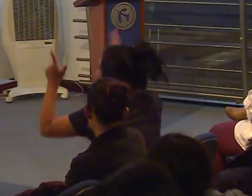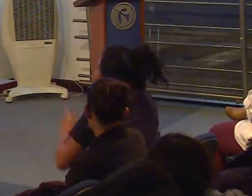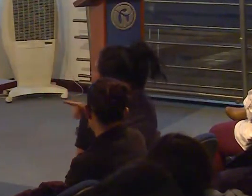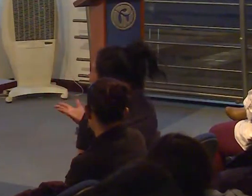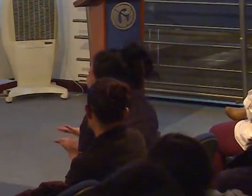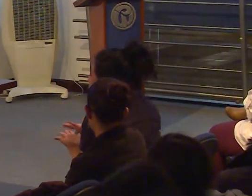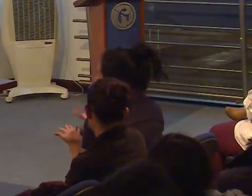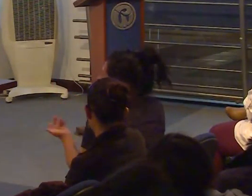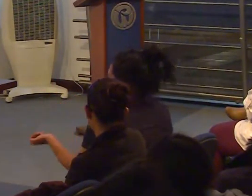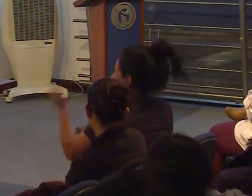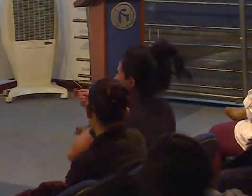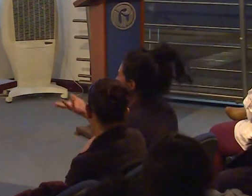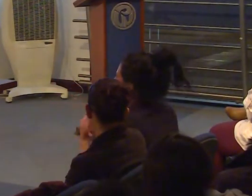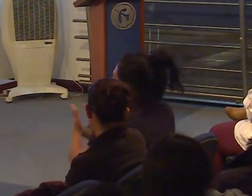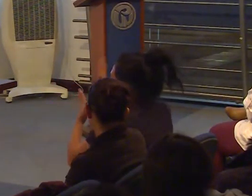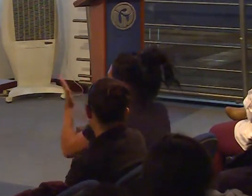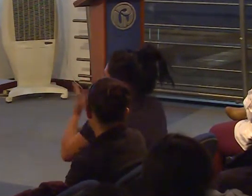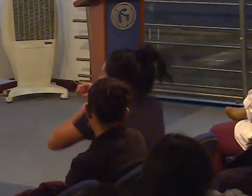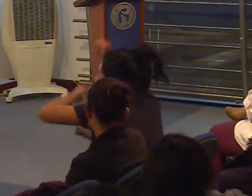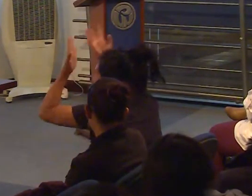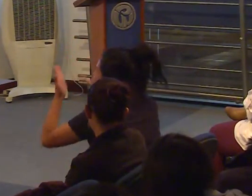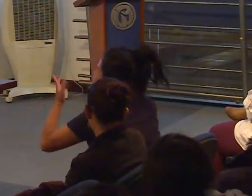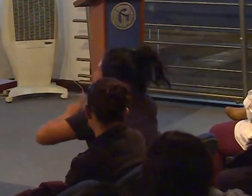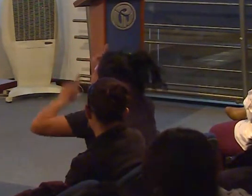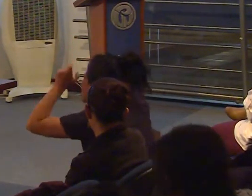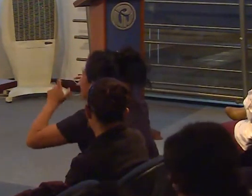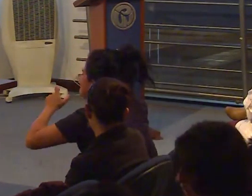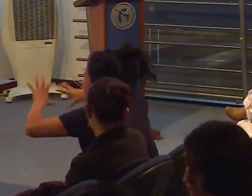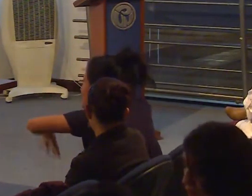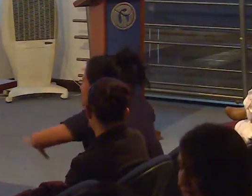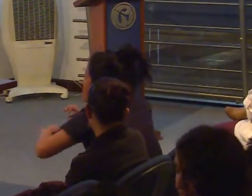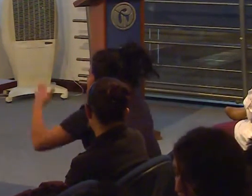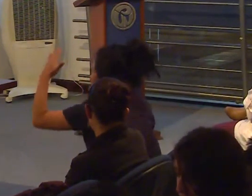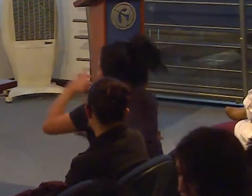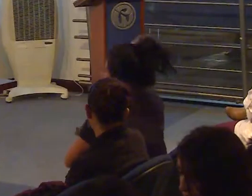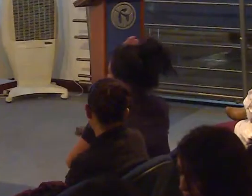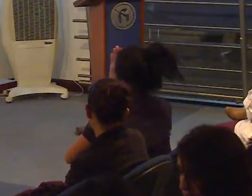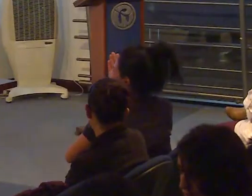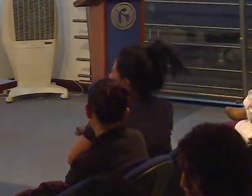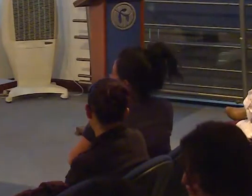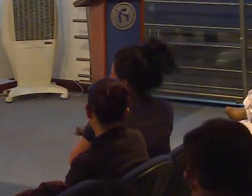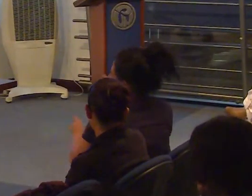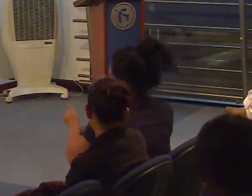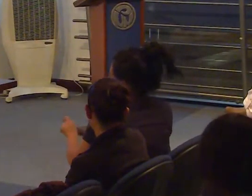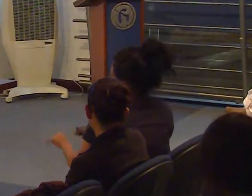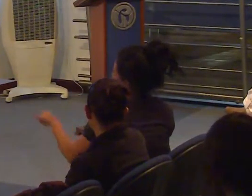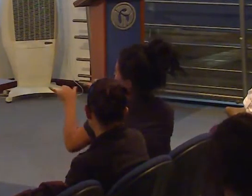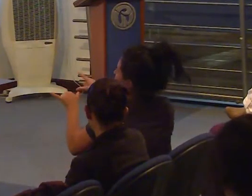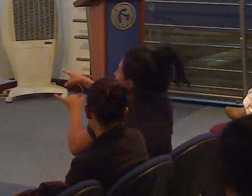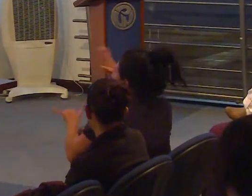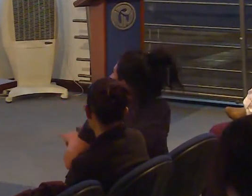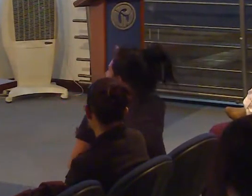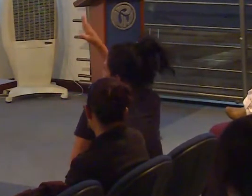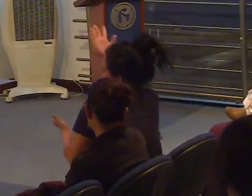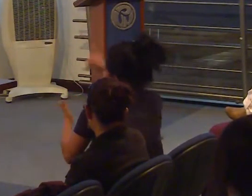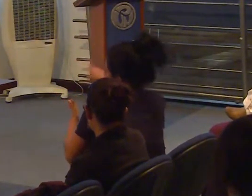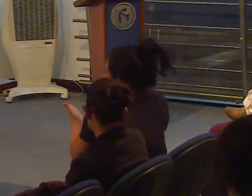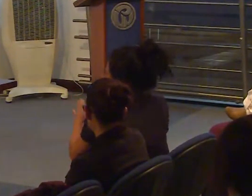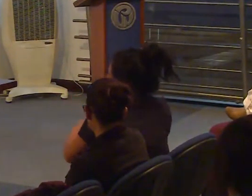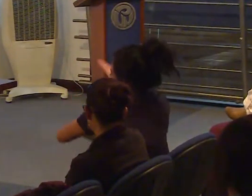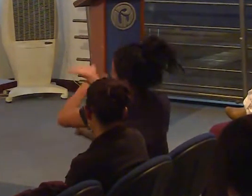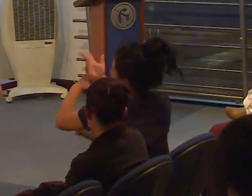como el español, o sea, buscar como otras maneras, formas de expresión, de pintar, de fotografías, otros, entonces ver también